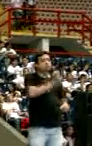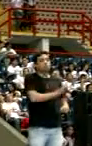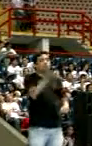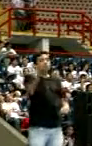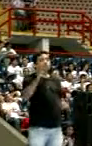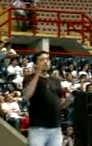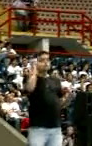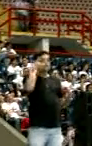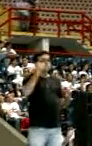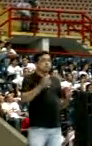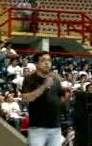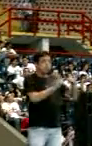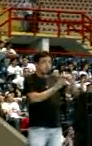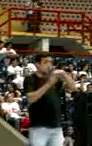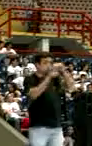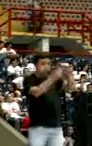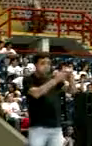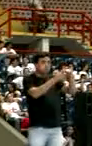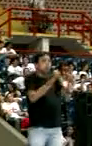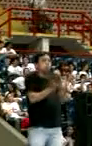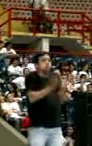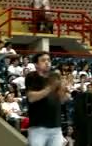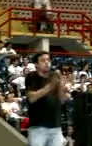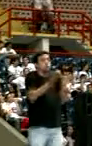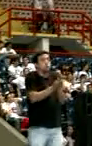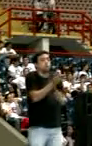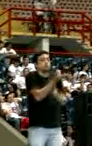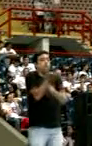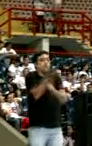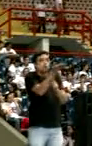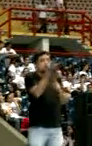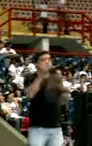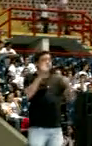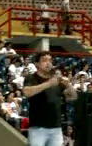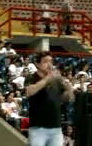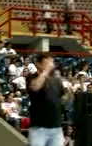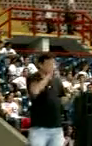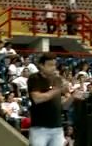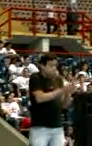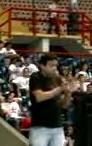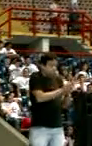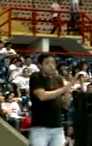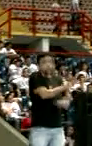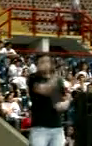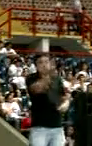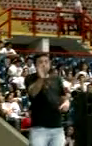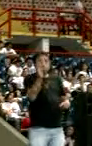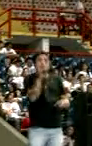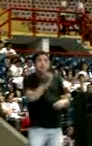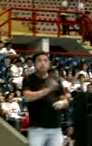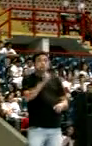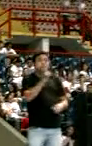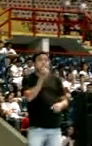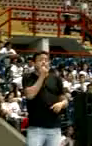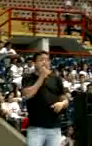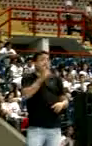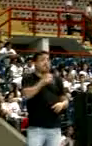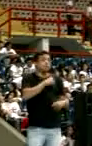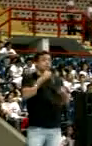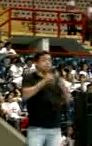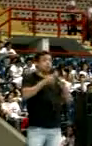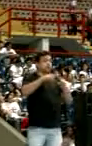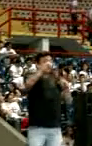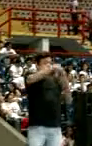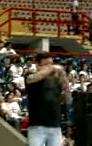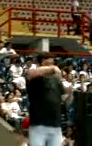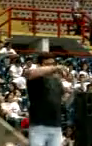primeira cruzada? A Cruzada dos Mendigos. Os pobres foram para conseguir o perdão. Só que entre essa galera, tinha